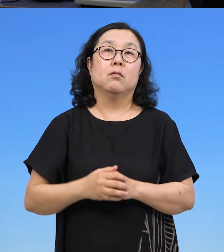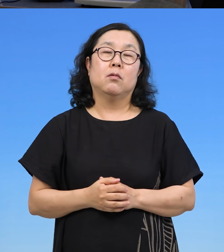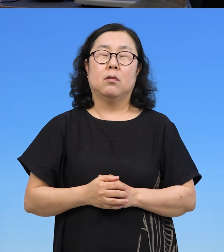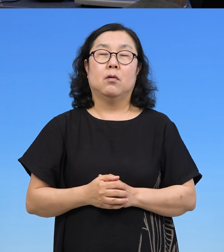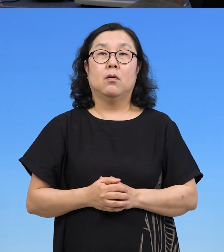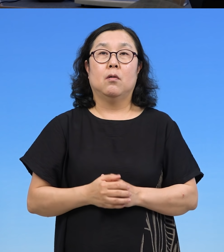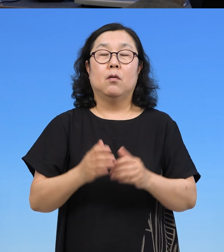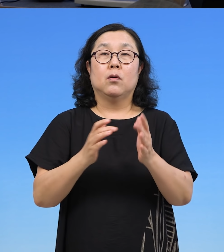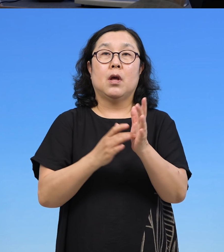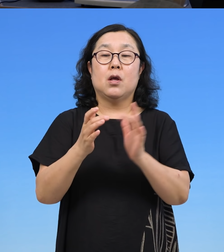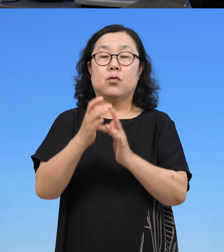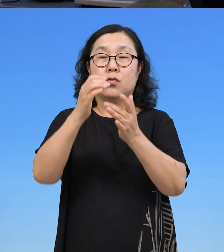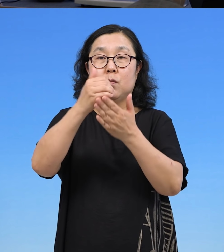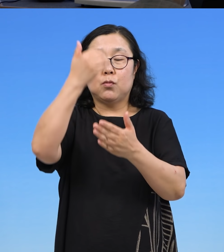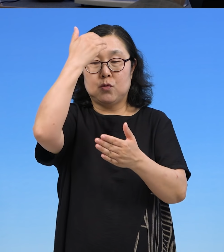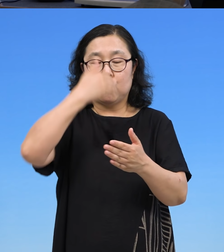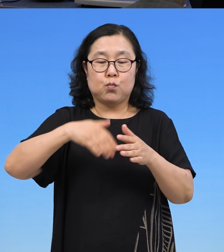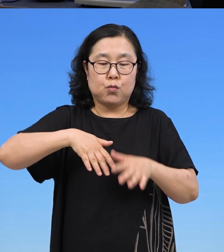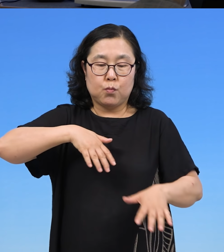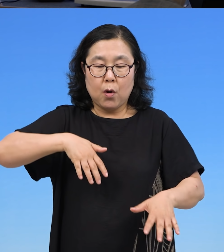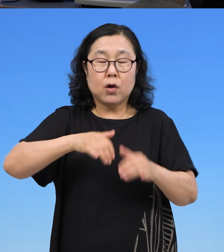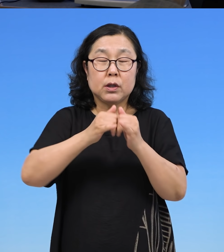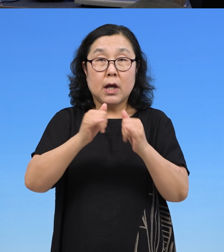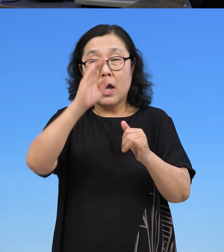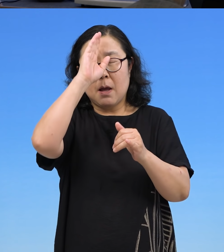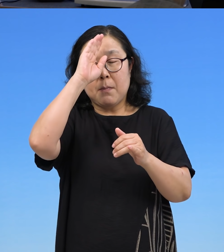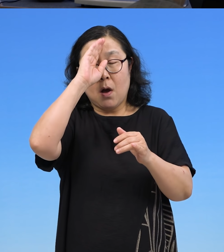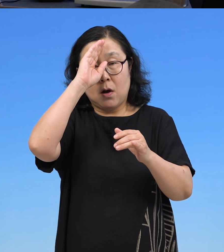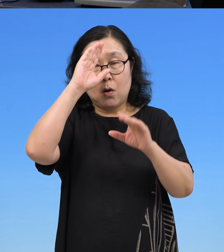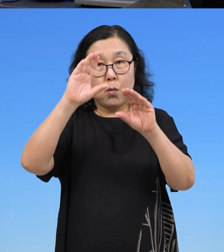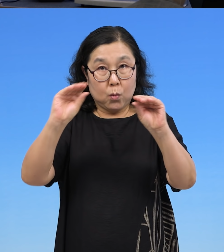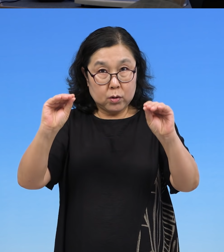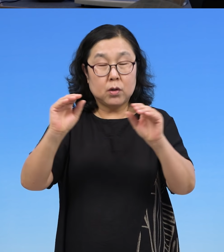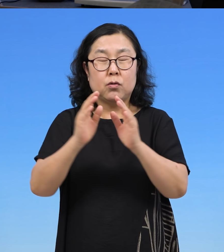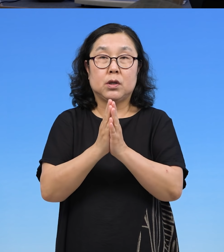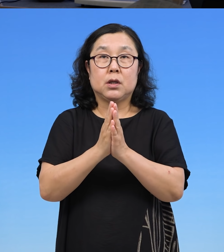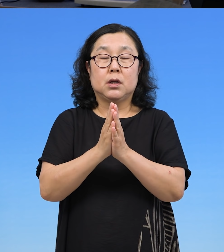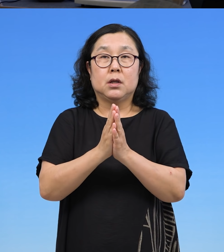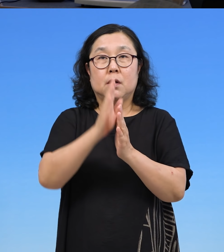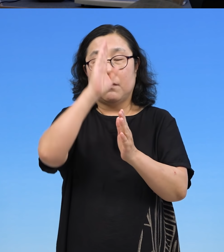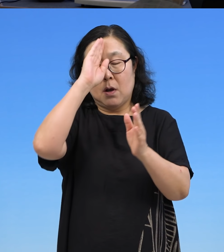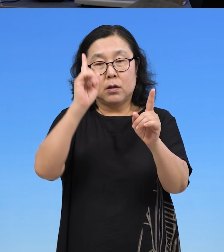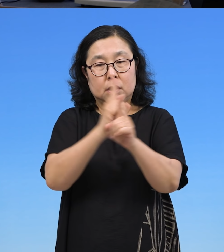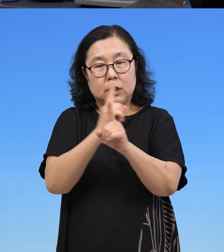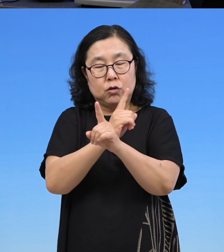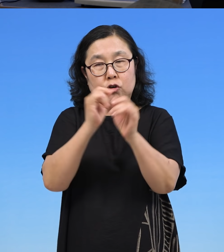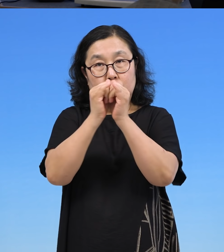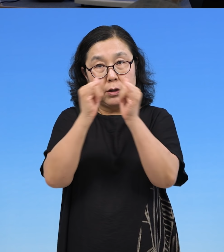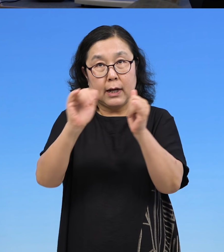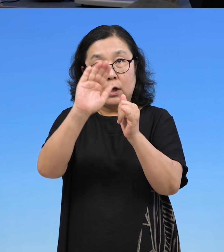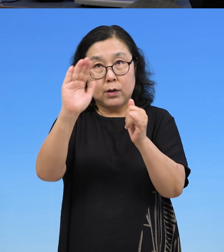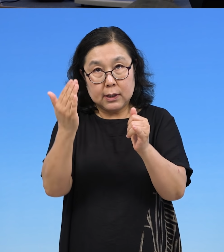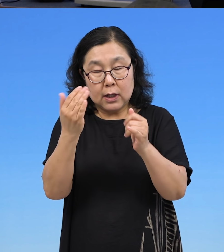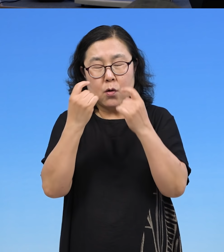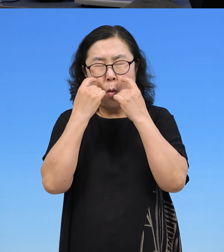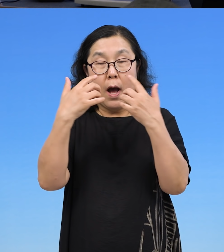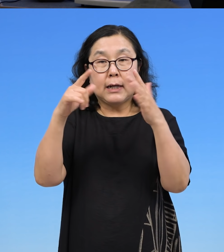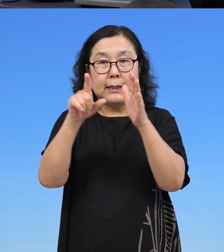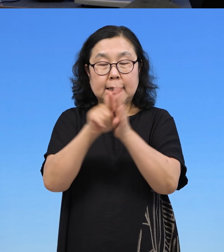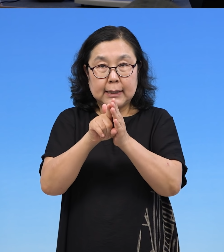결국은 이제 예수님은 이 중풍병자의 병을 고쳐주시는 치유자가 되신다는 확신에 찬 그